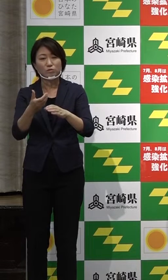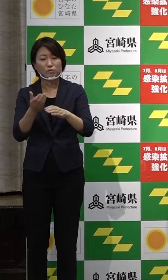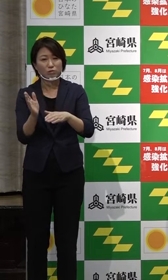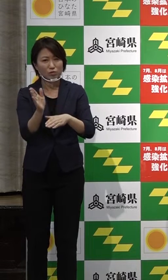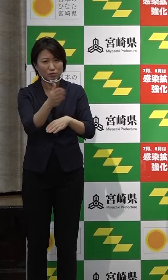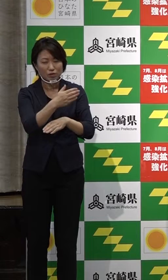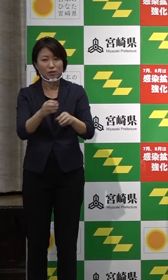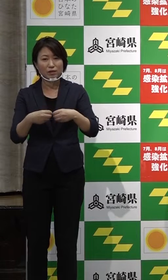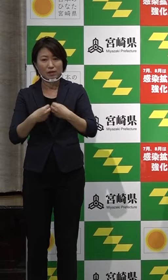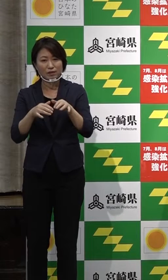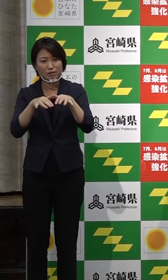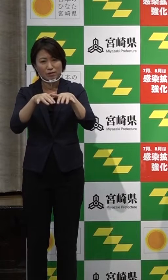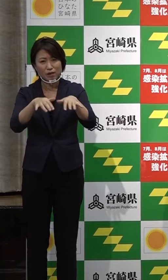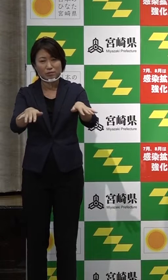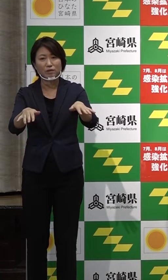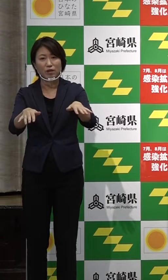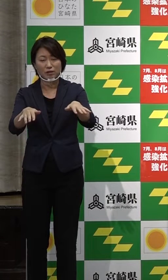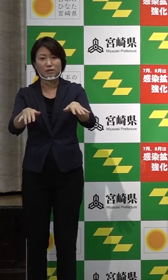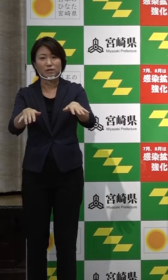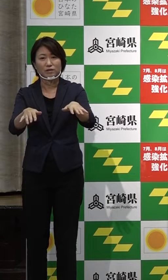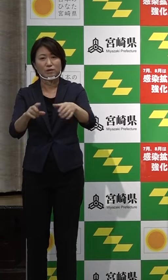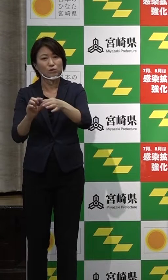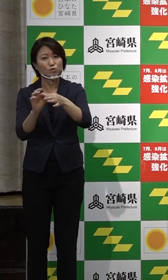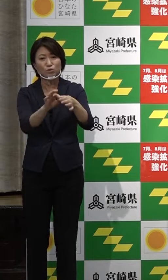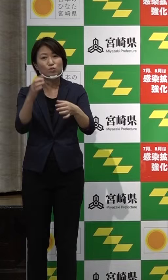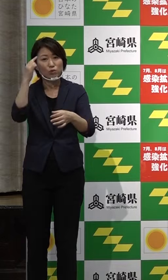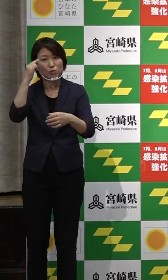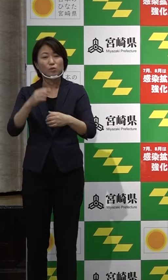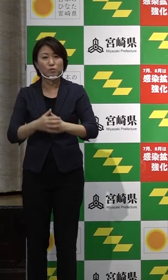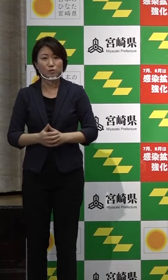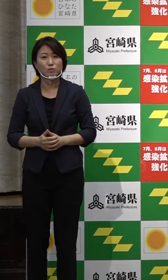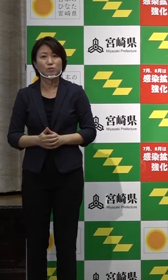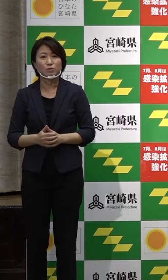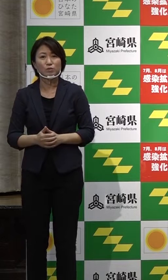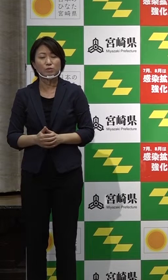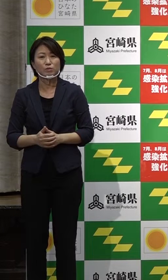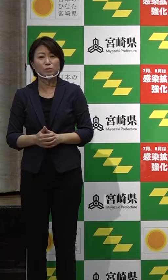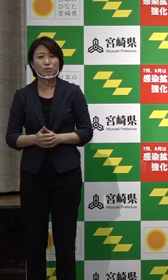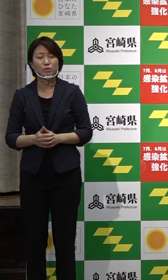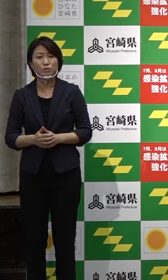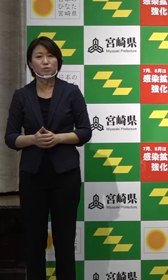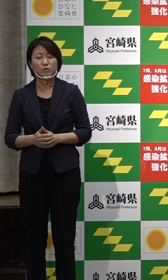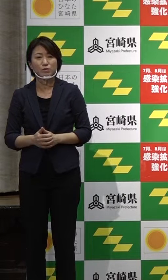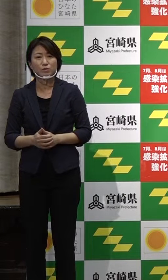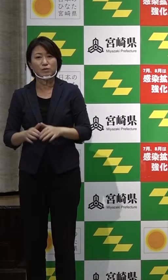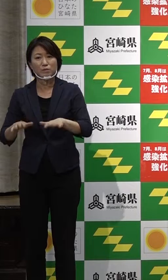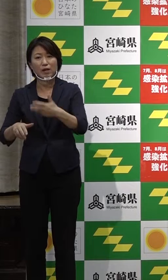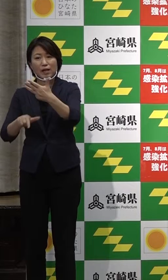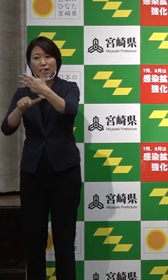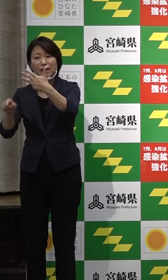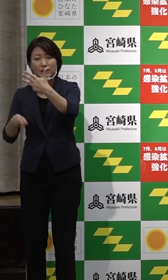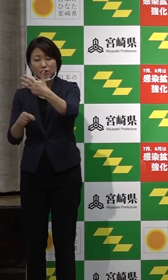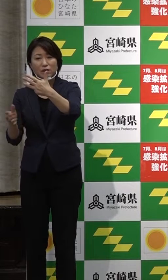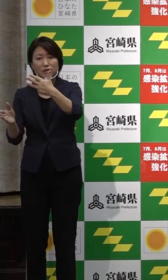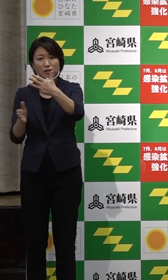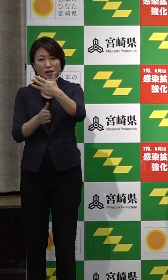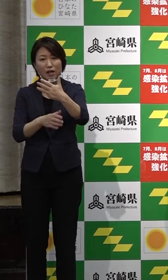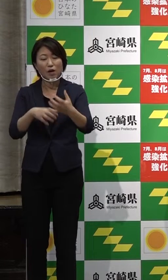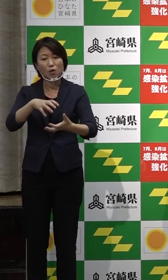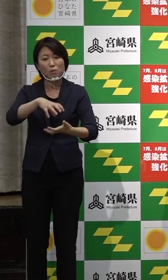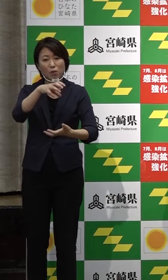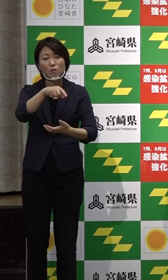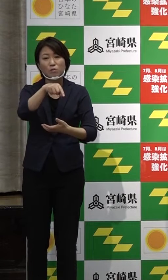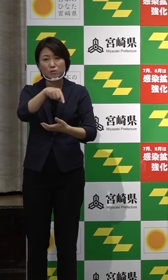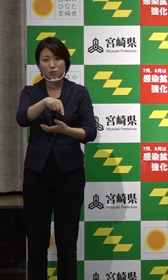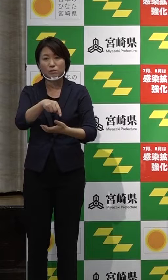続く、今すぐに止まるとは思えないわけでありまして、今この8月の上旬からお盆にかけての